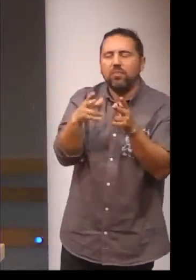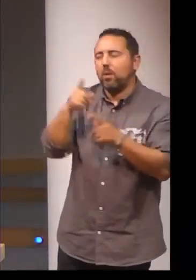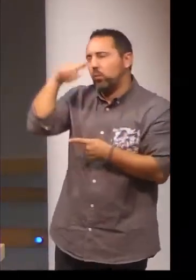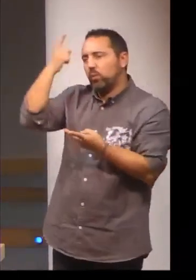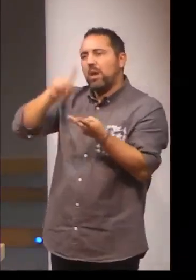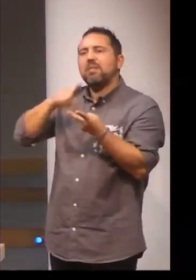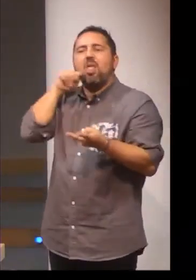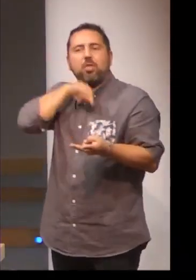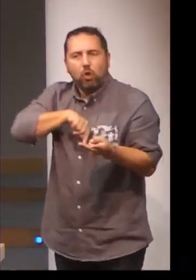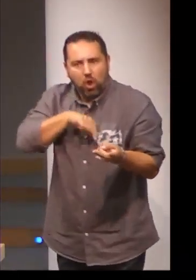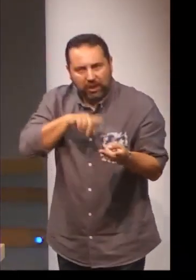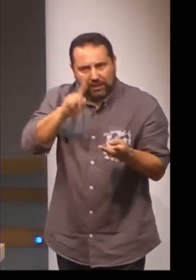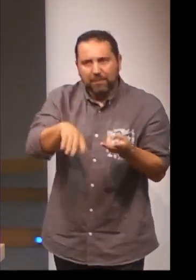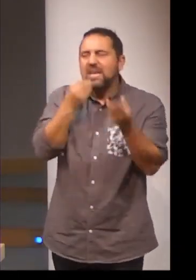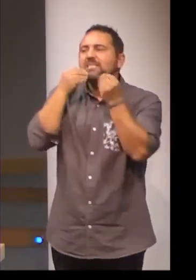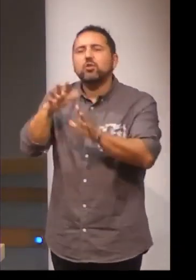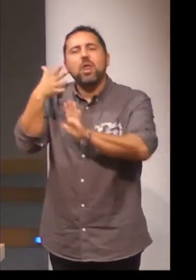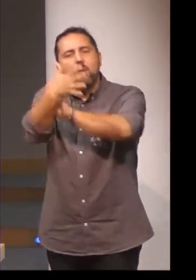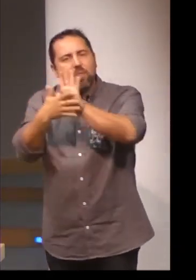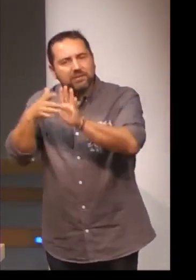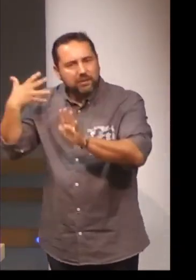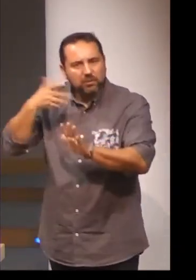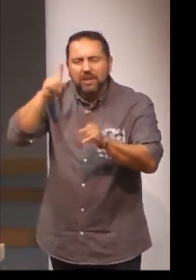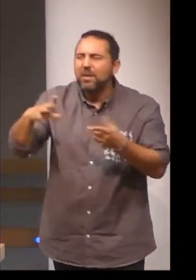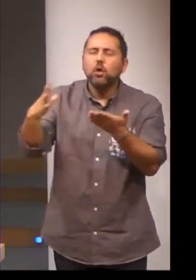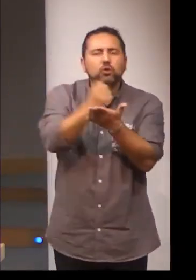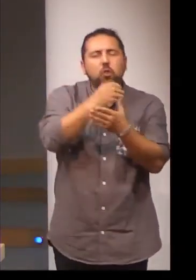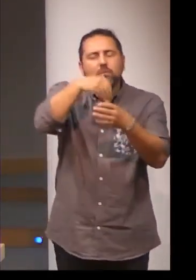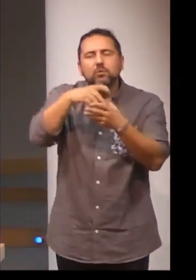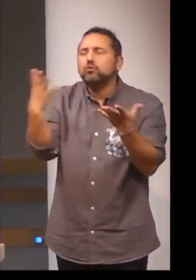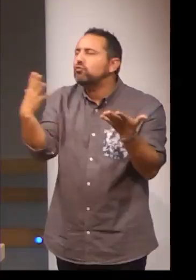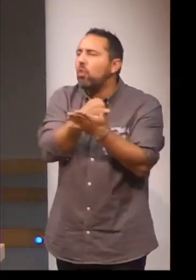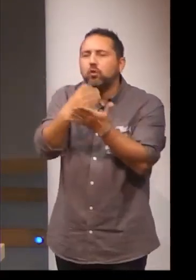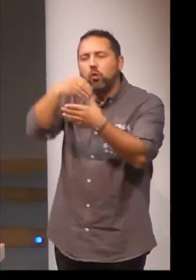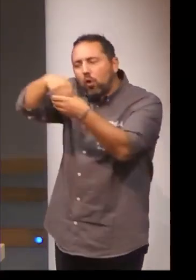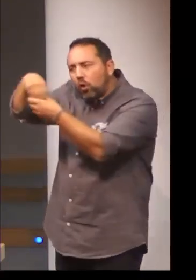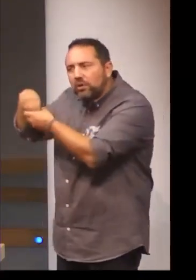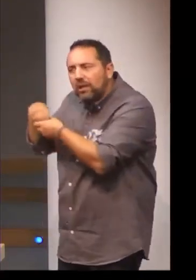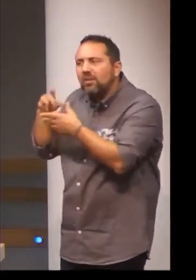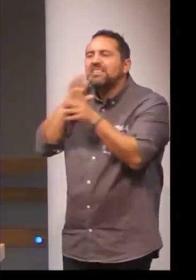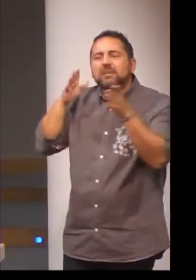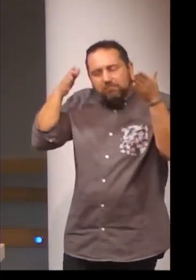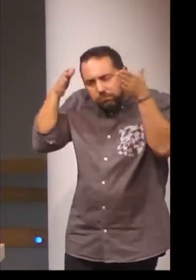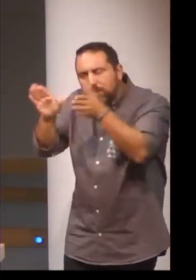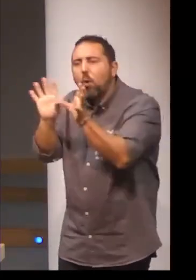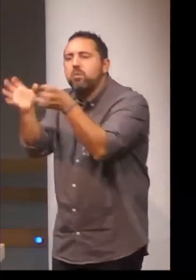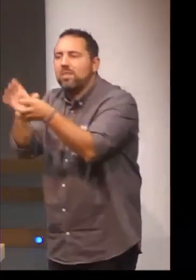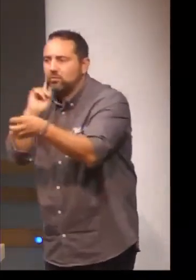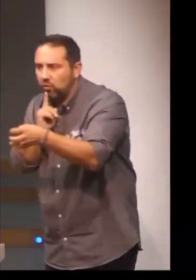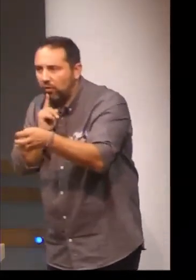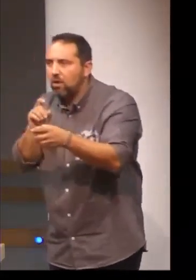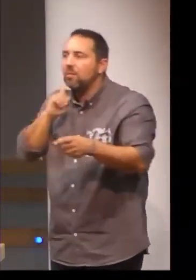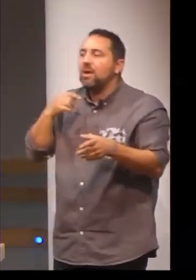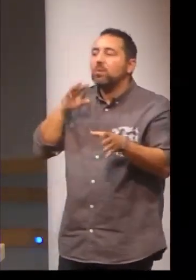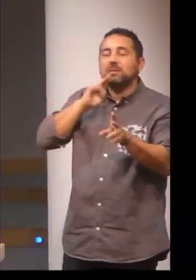de ontología, profesional y legislación, historia de la lengua de signos española, es decir, todo también muy orientado hacia lo que ha sido la comunidad sorda, el desarrollo, cómo la